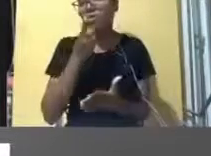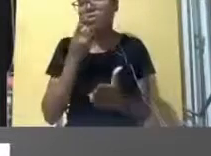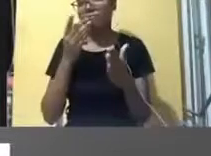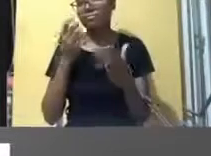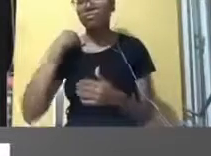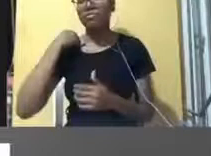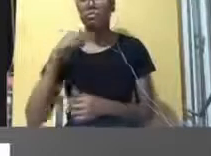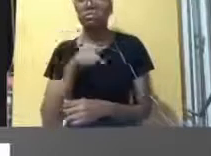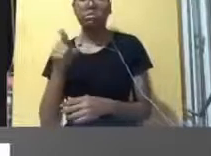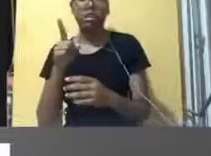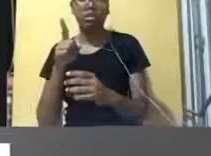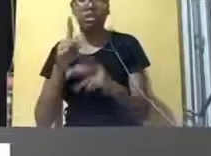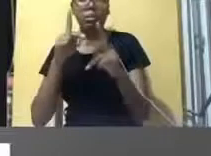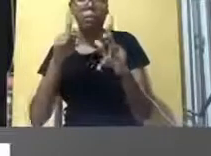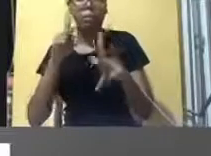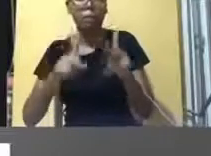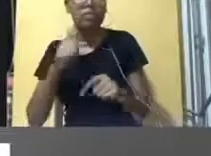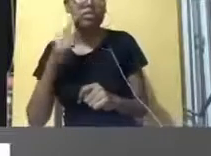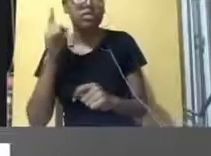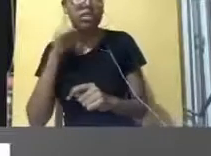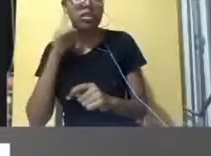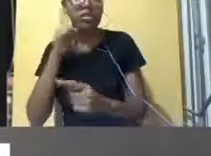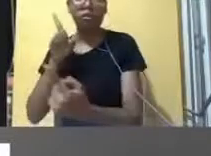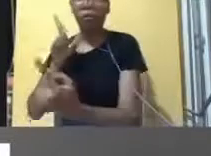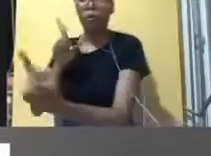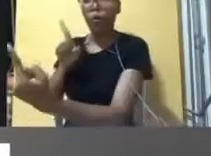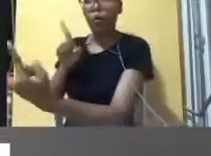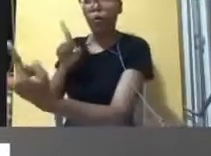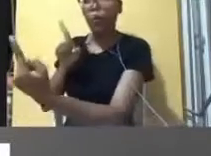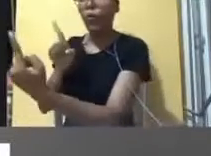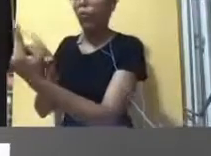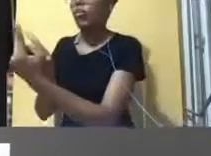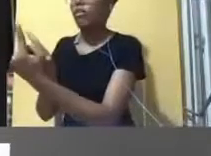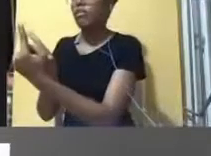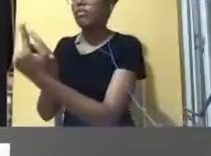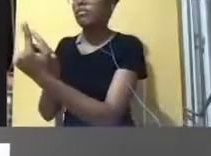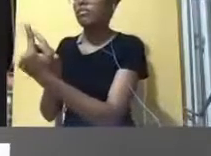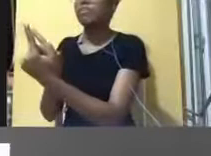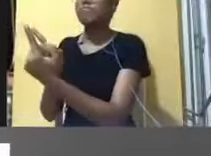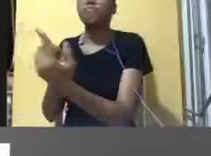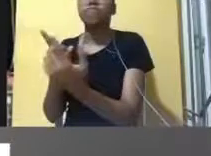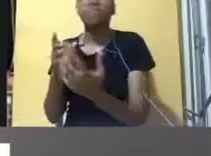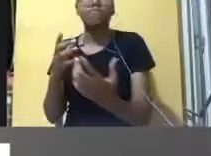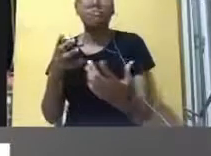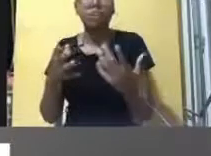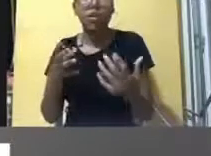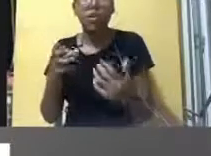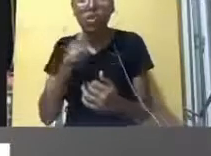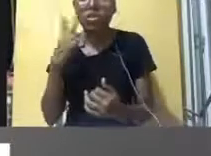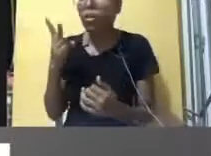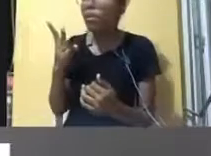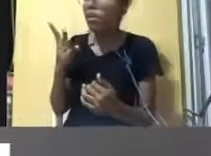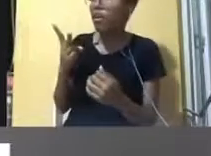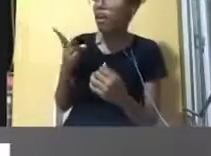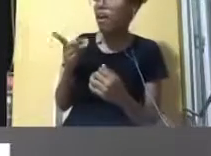hablar, ustedes van a dar cuenta por muchas razones si esa persona es de la capital, si es del Cibao, si es